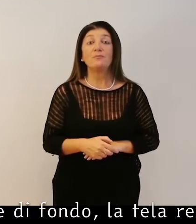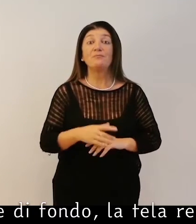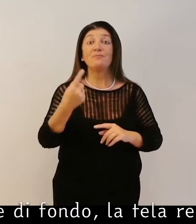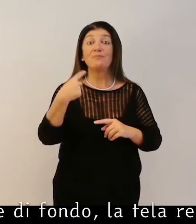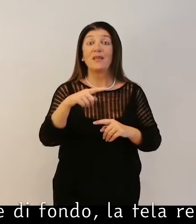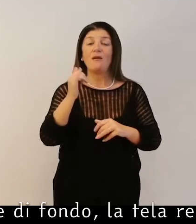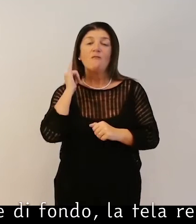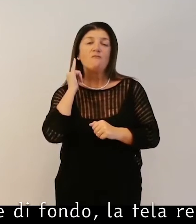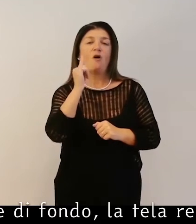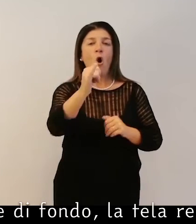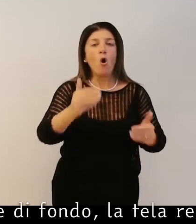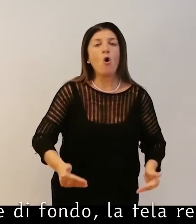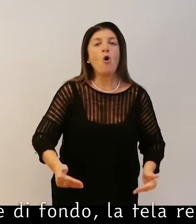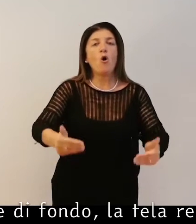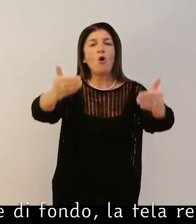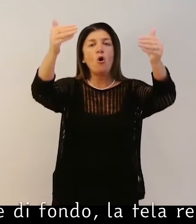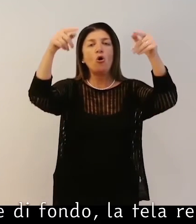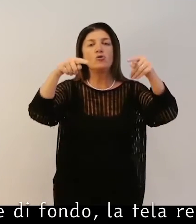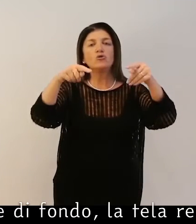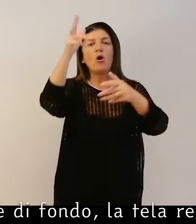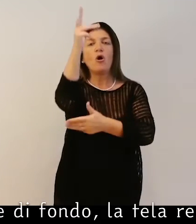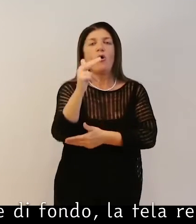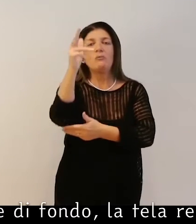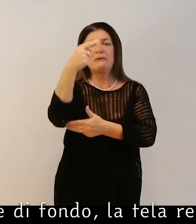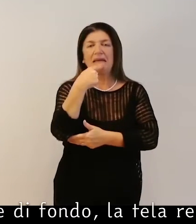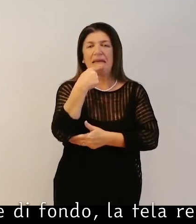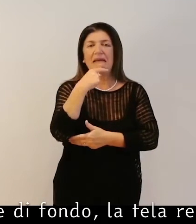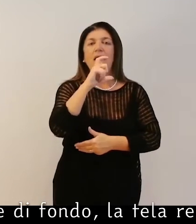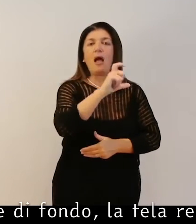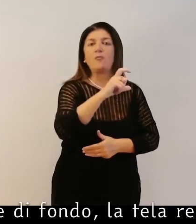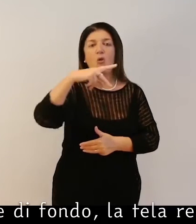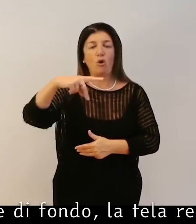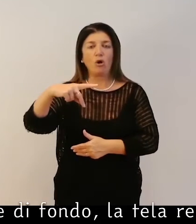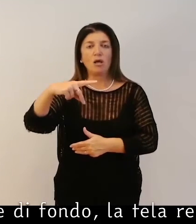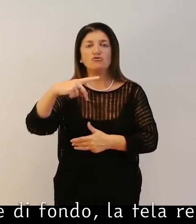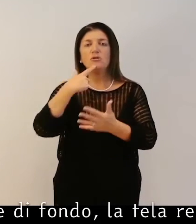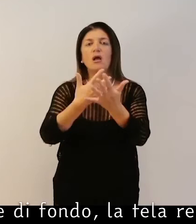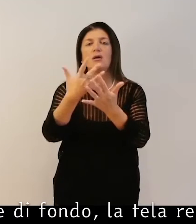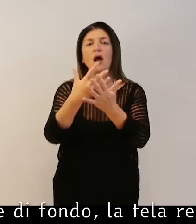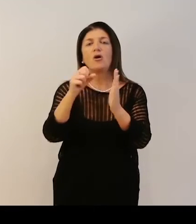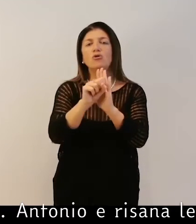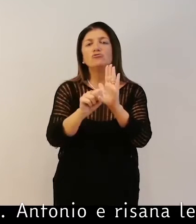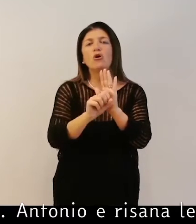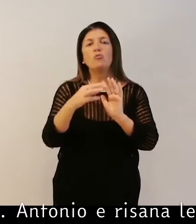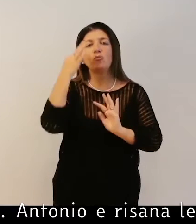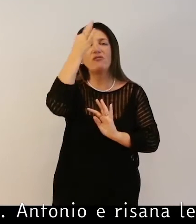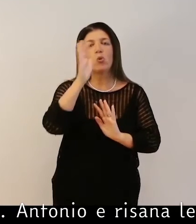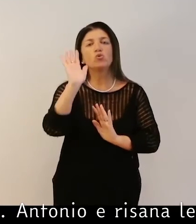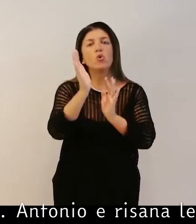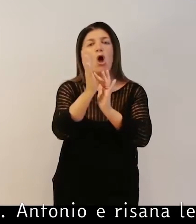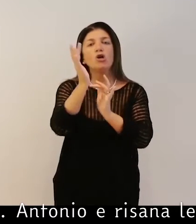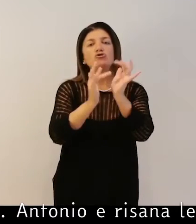Sulla parete di fondo, la tela realizzata da Camillo Procaccini, raffigurante Gesù Cristo che appare